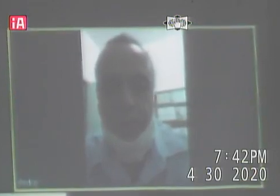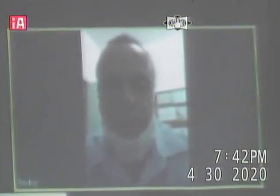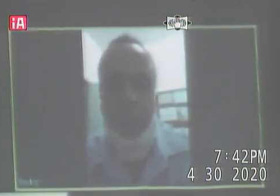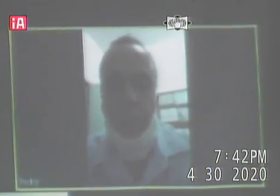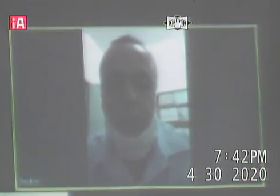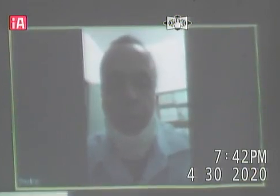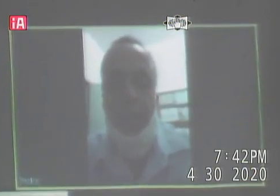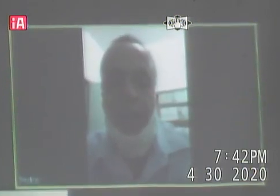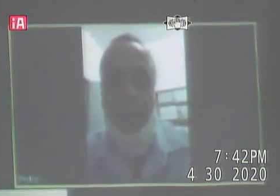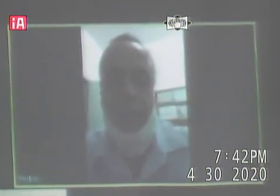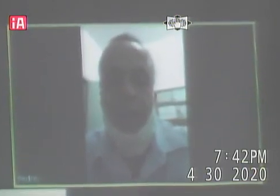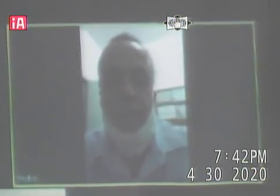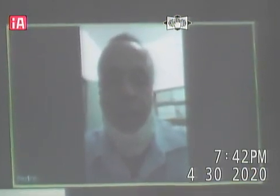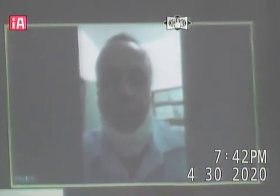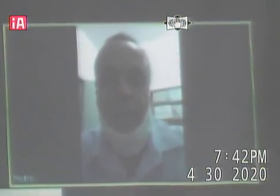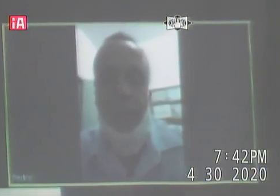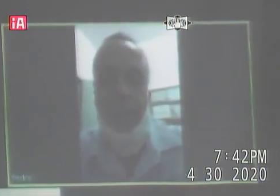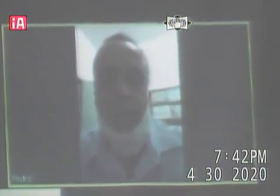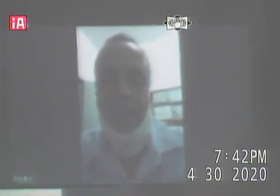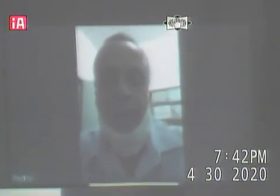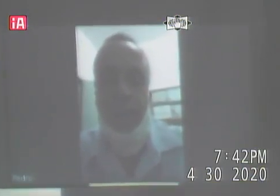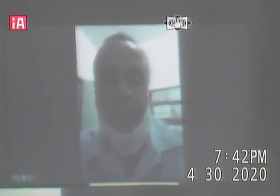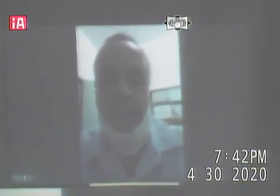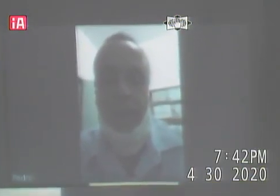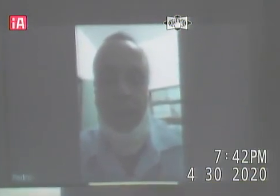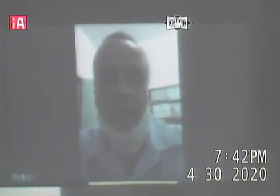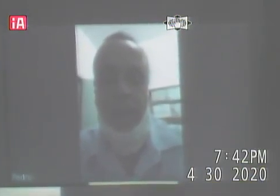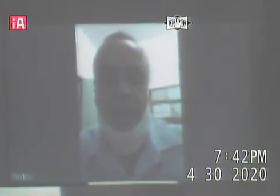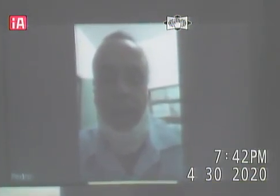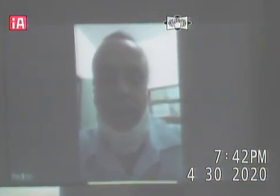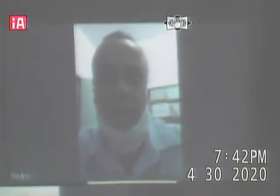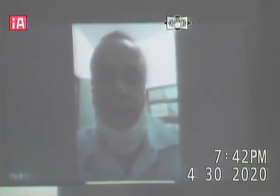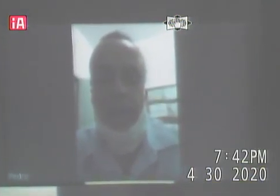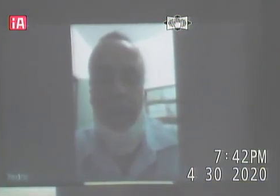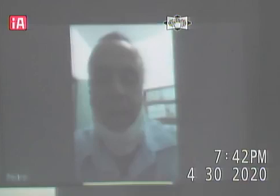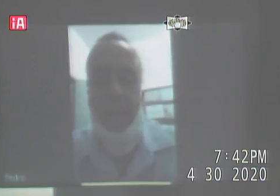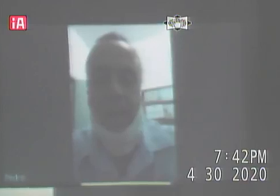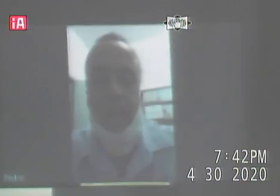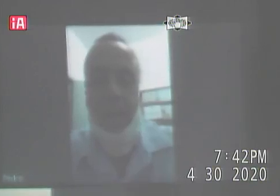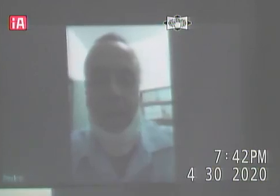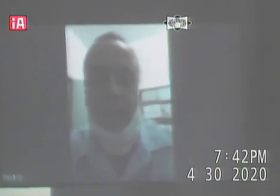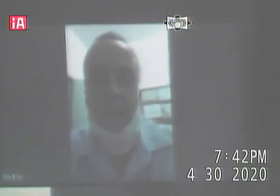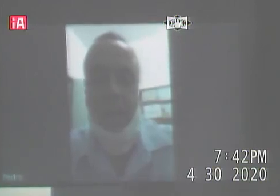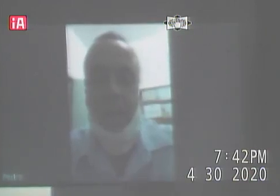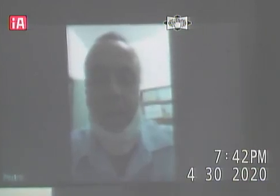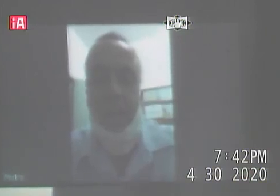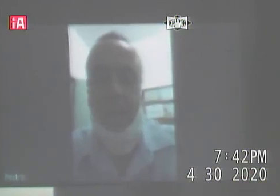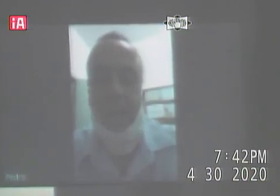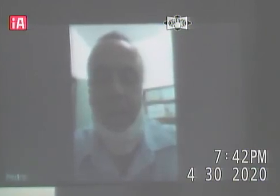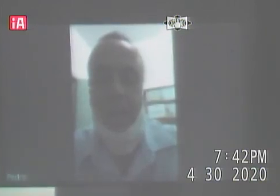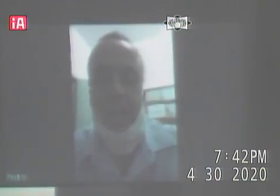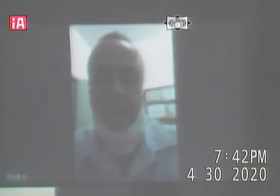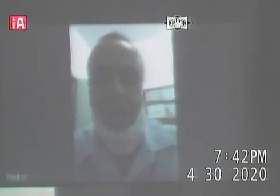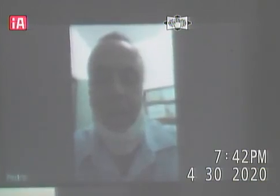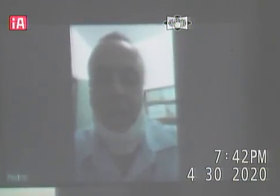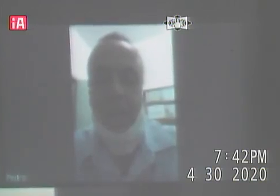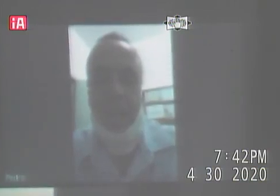temos saúde alta, porque se qualquer um de nós